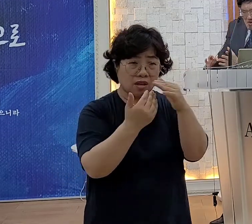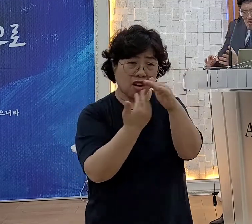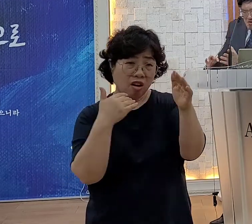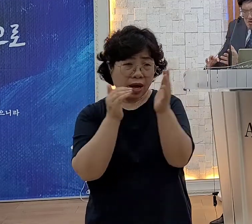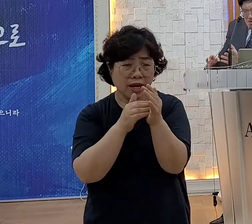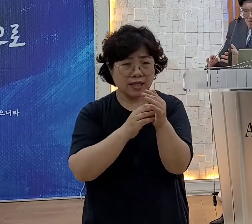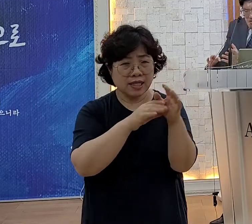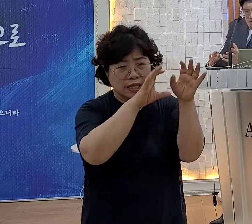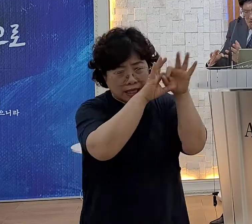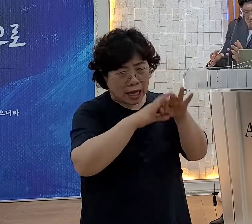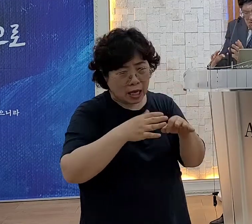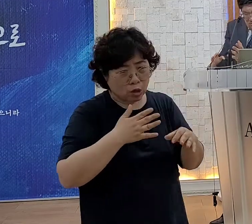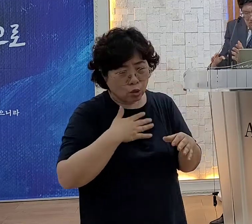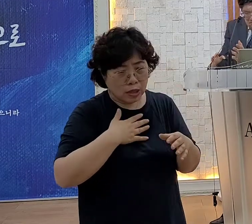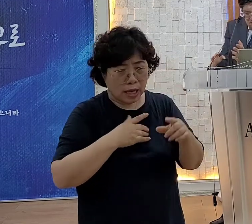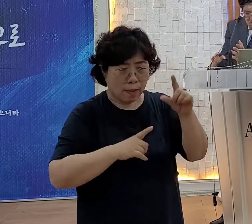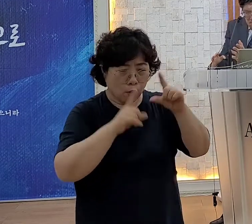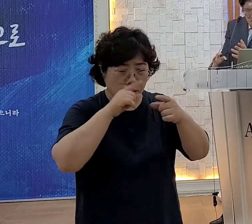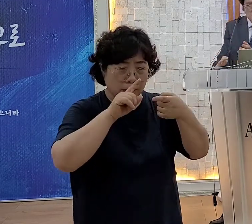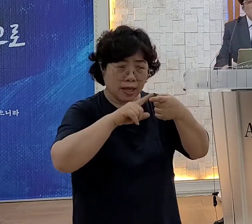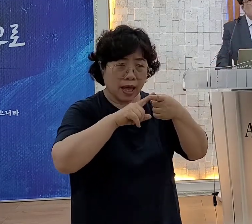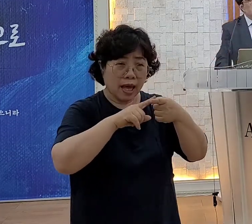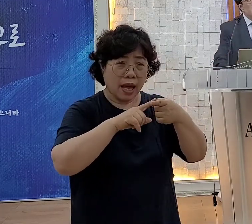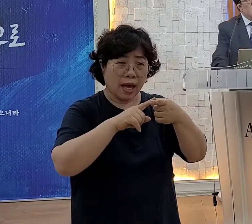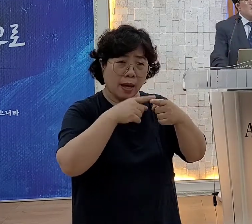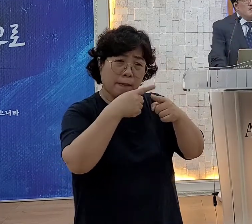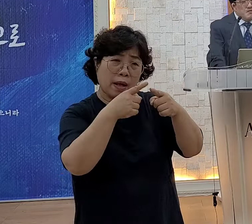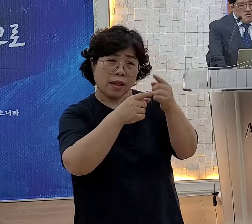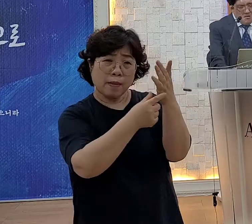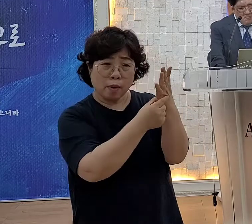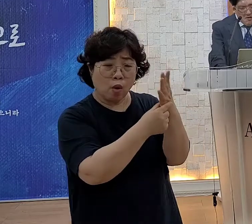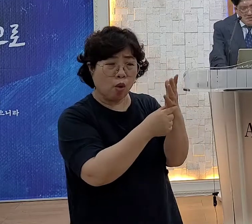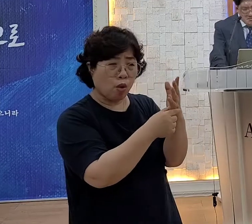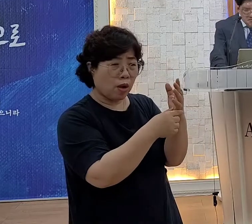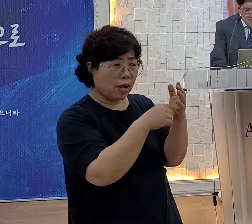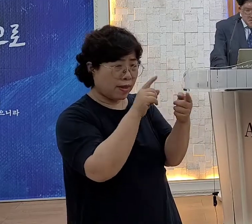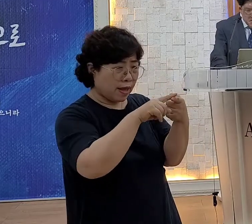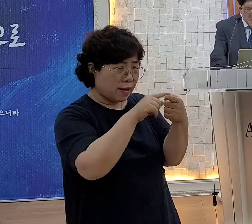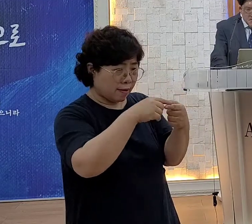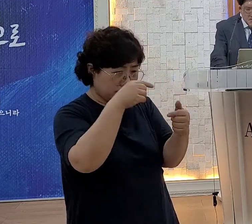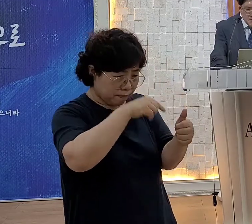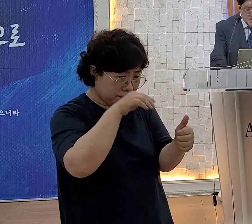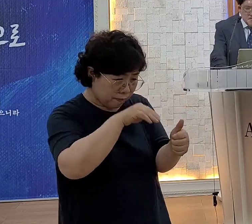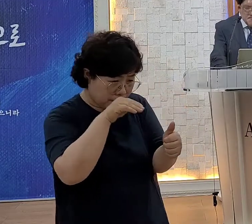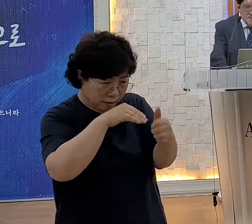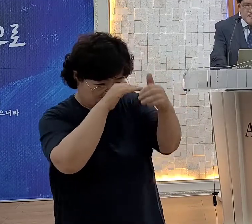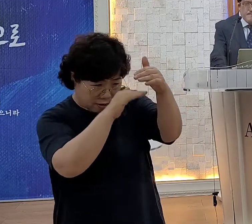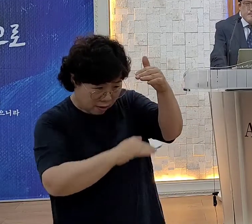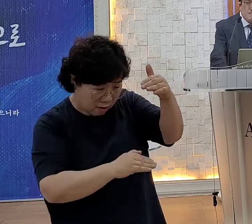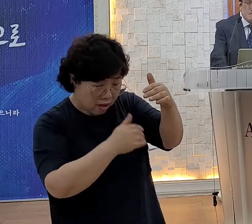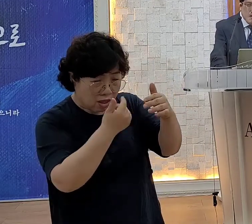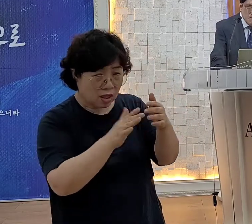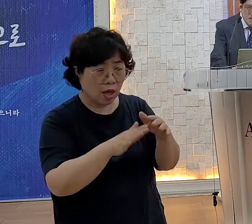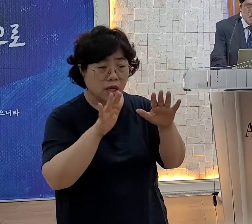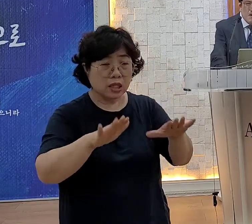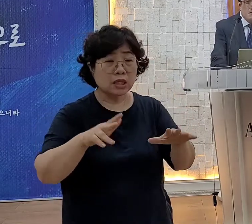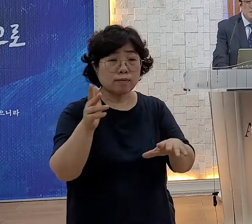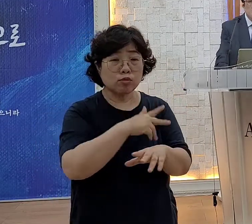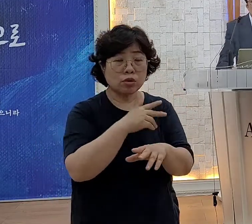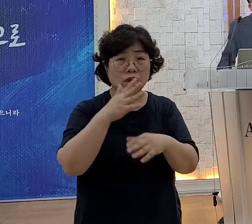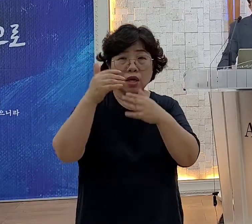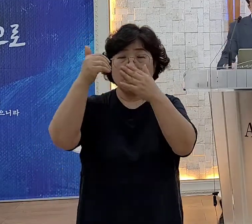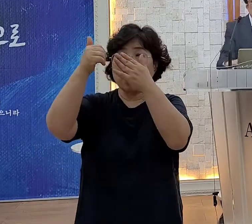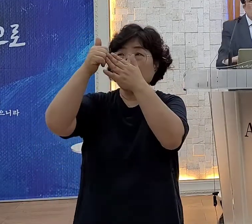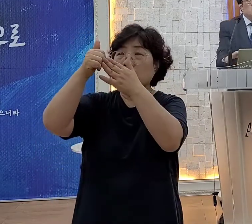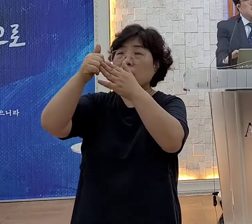보내주셨다. 하나님의 의. 오늘 처음으로 하나님께서 로마서를 통해서 이제 열어가시는데 여러분 우리가 뭐 이